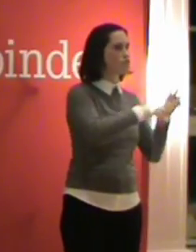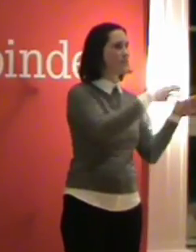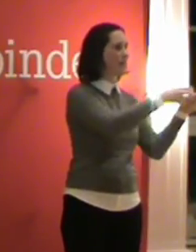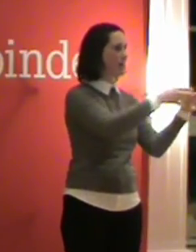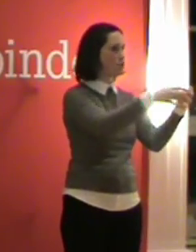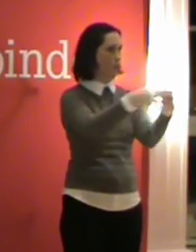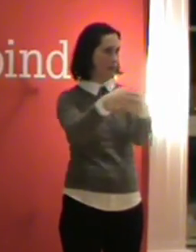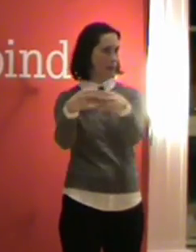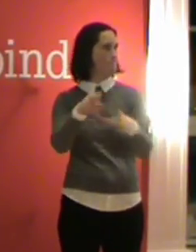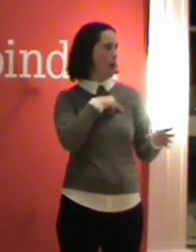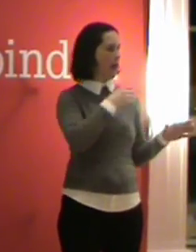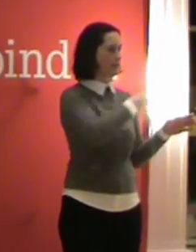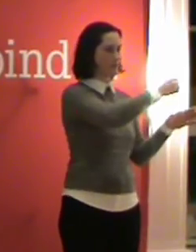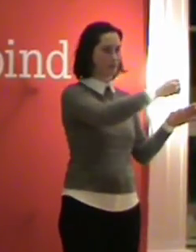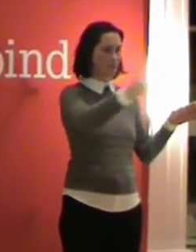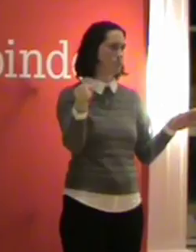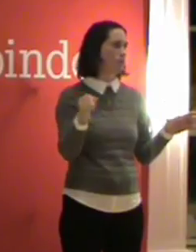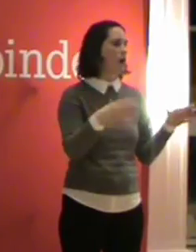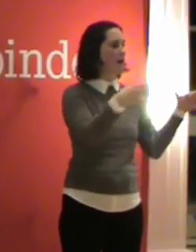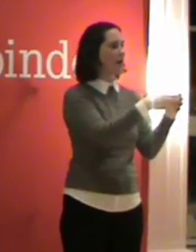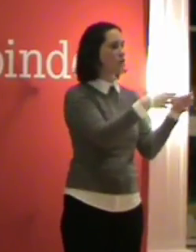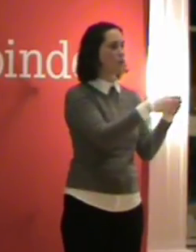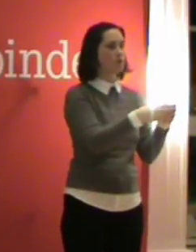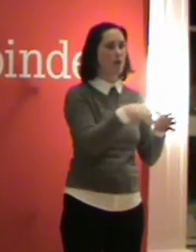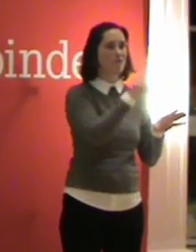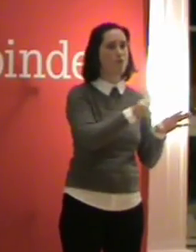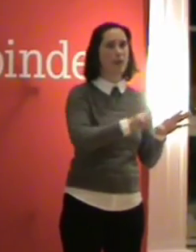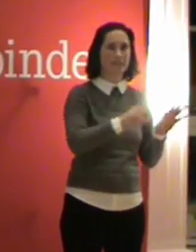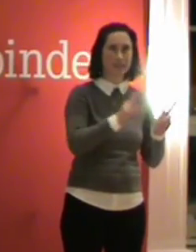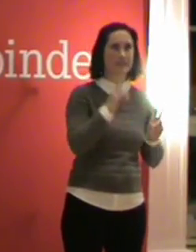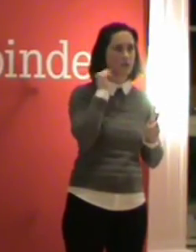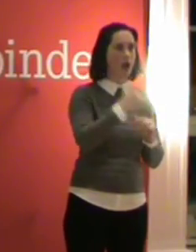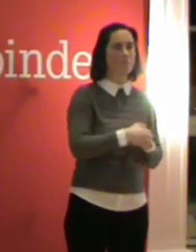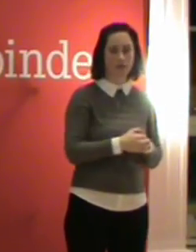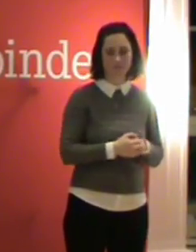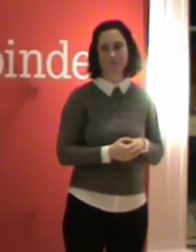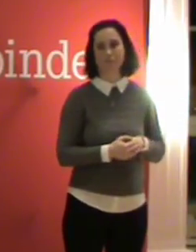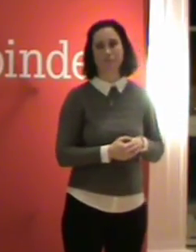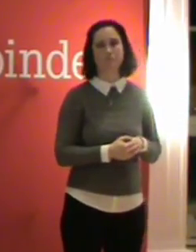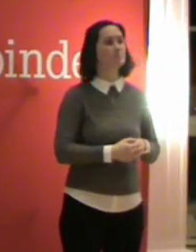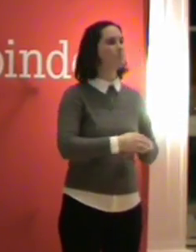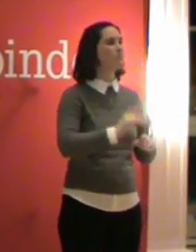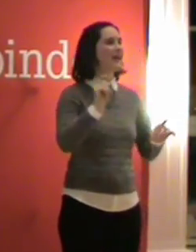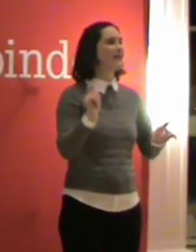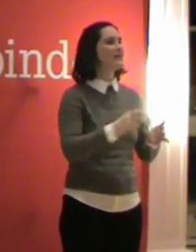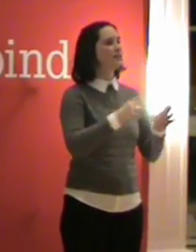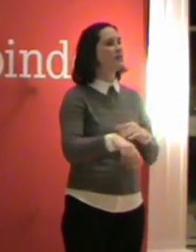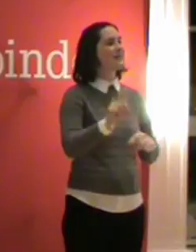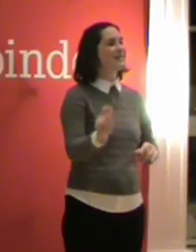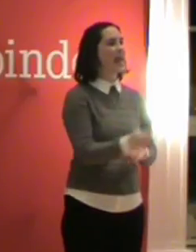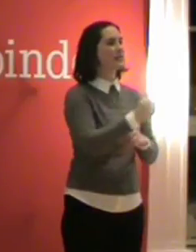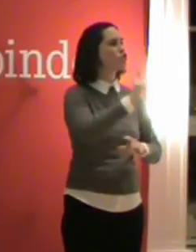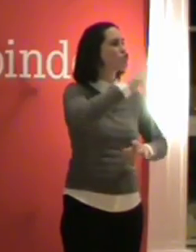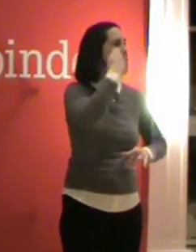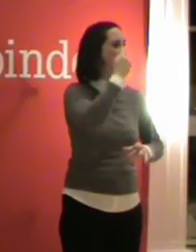verschiedene Kategorien. Diese, ich möchte es noch richtig vorlesen, weil ich den Namen richtig habe, das ist Kelles Suppenmanufaktur